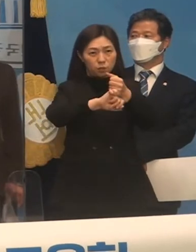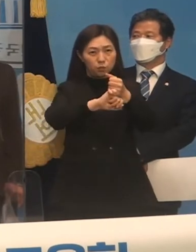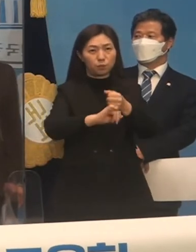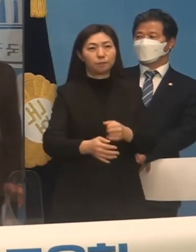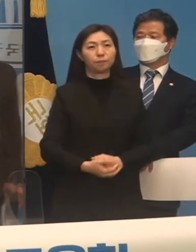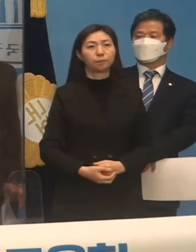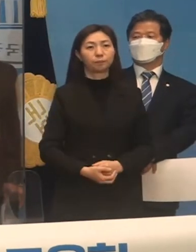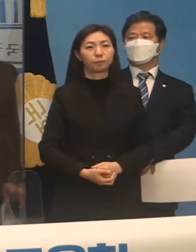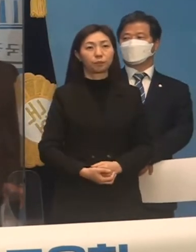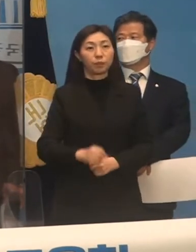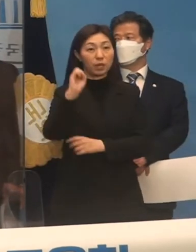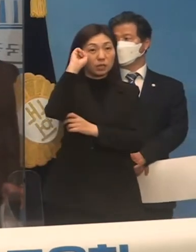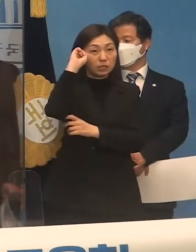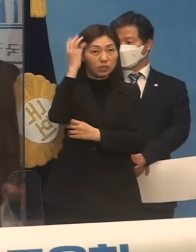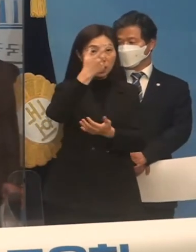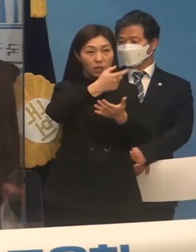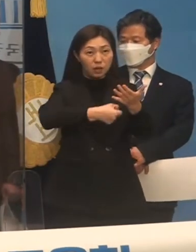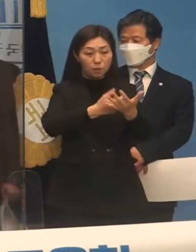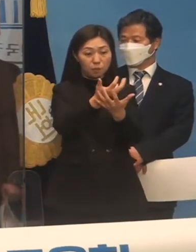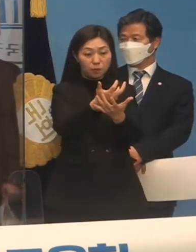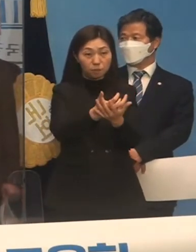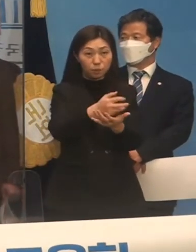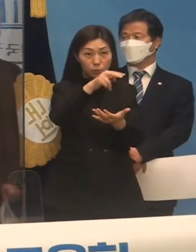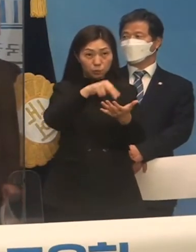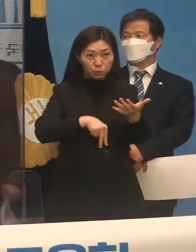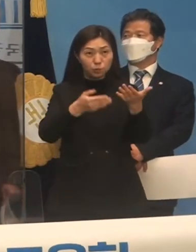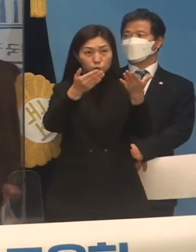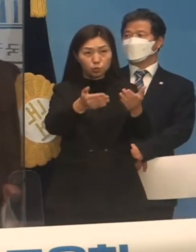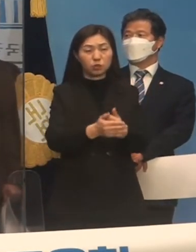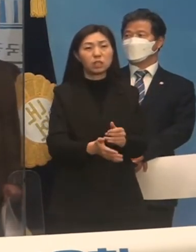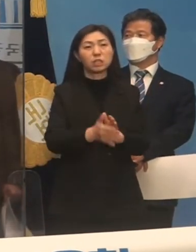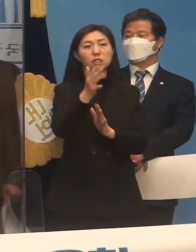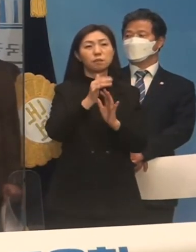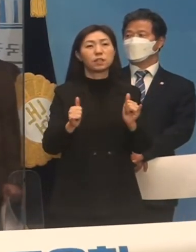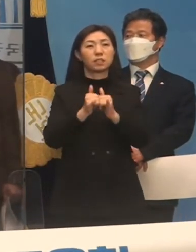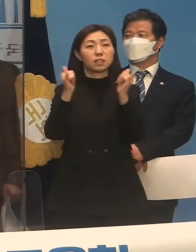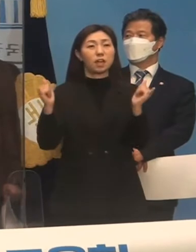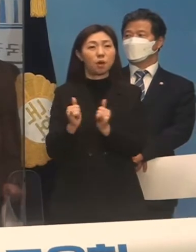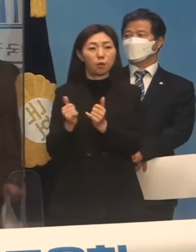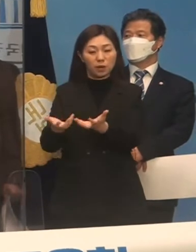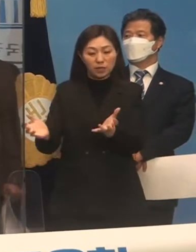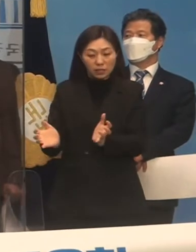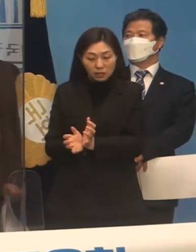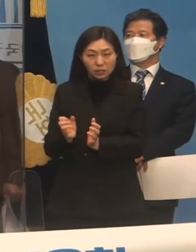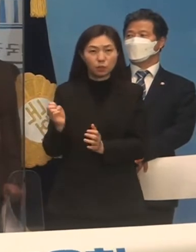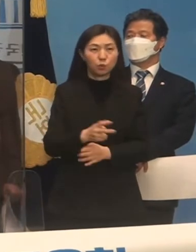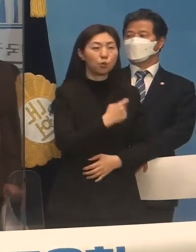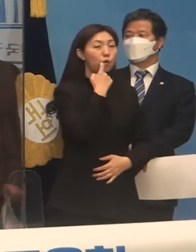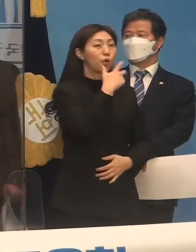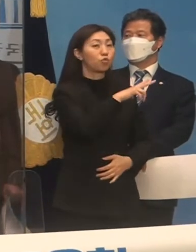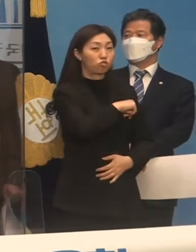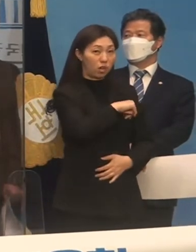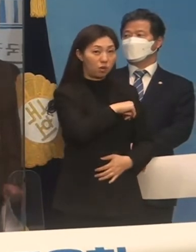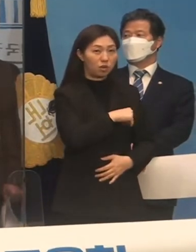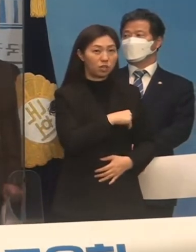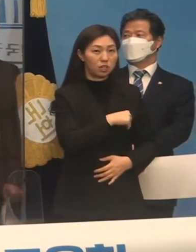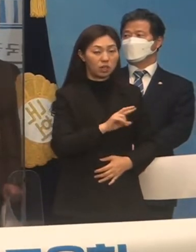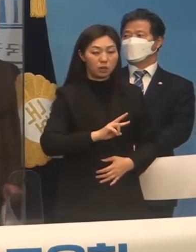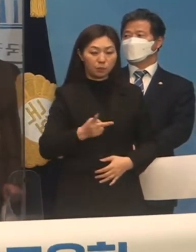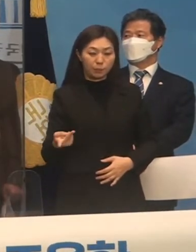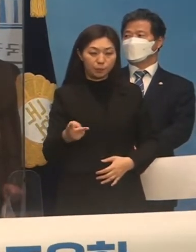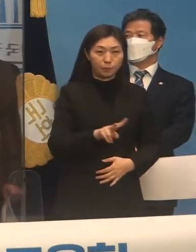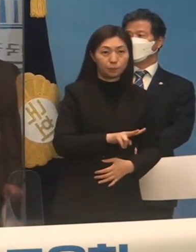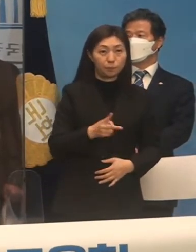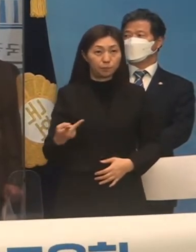오늘 기자회견문은 저희 시민사회 참석자들과 또 의원님들께서 같이 돌아가면서